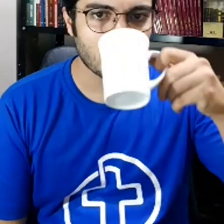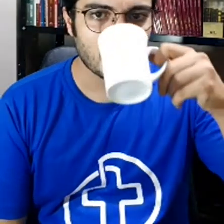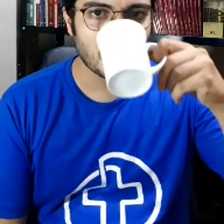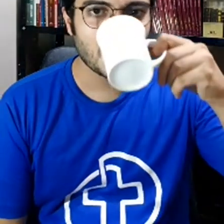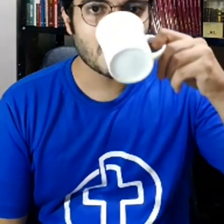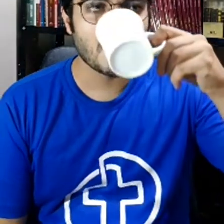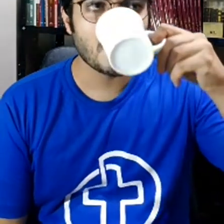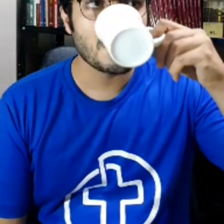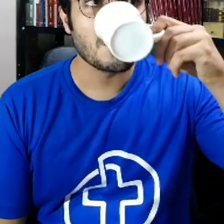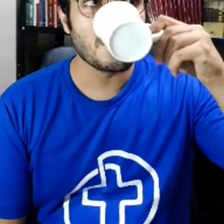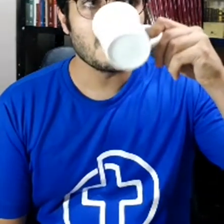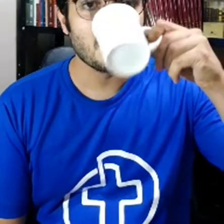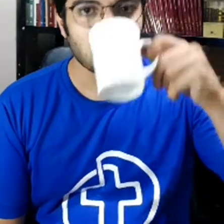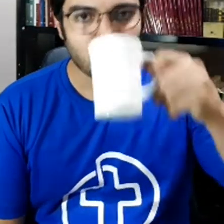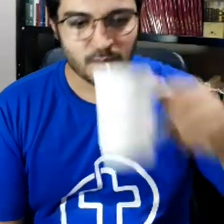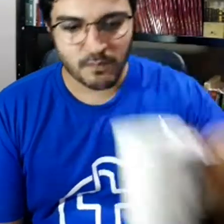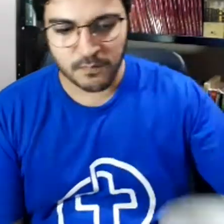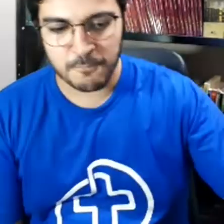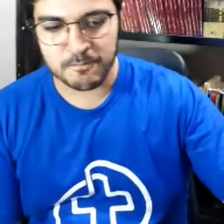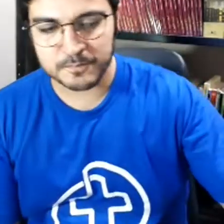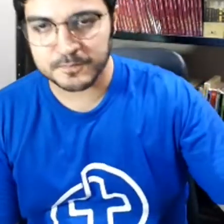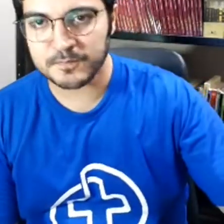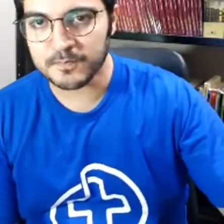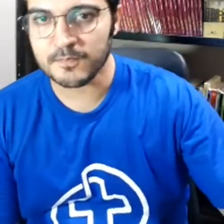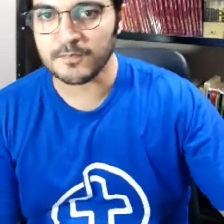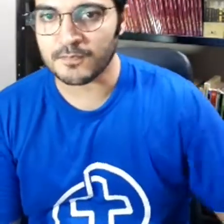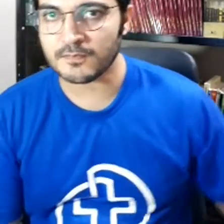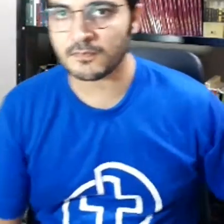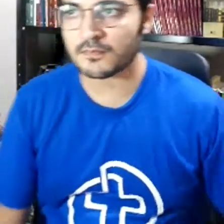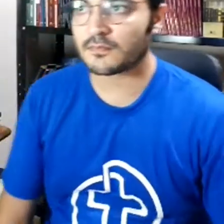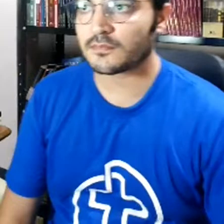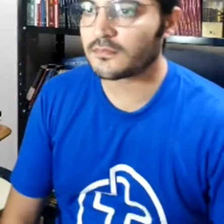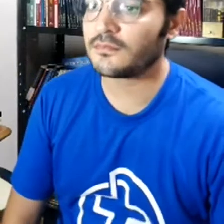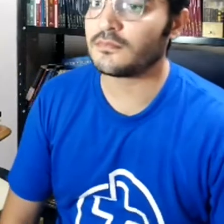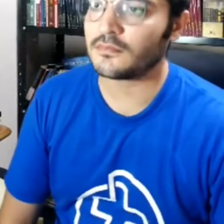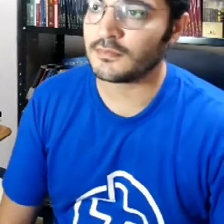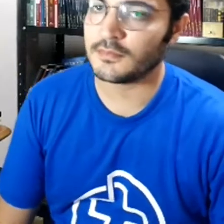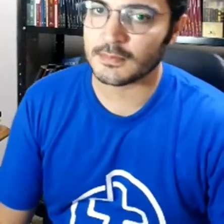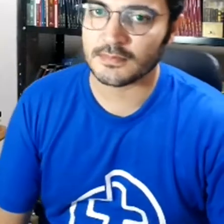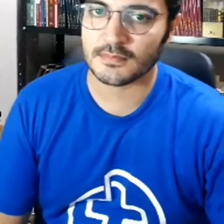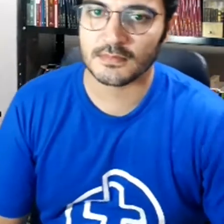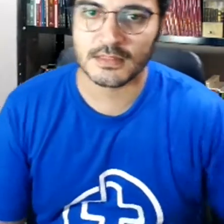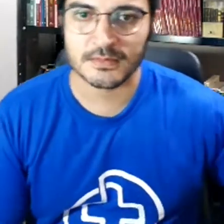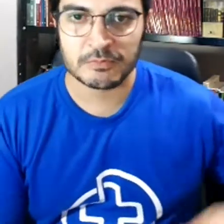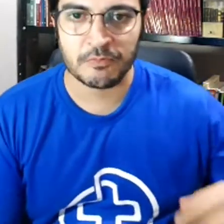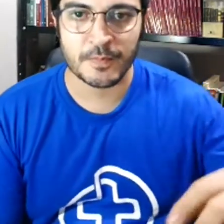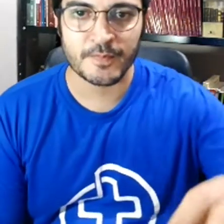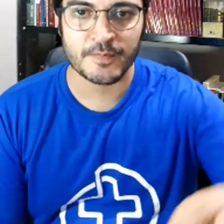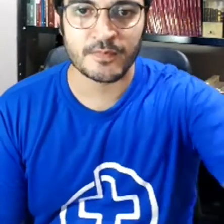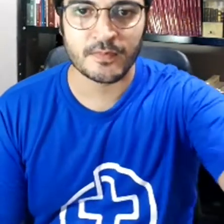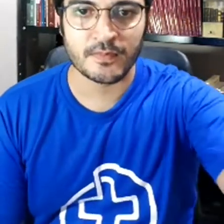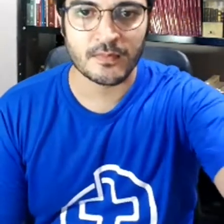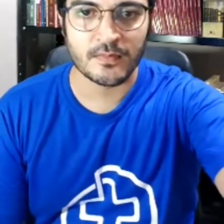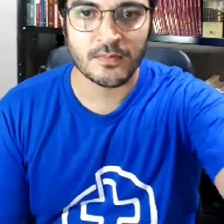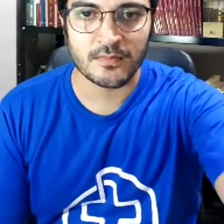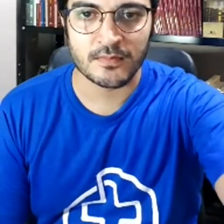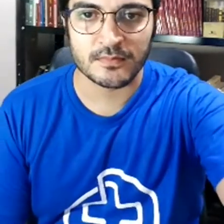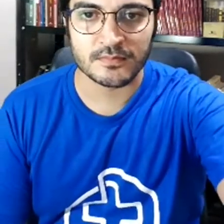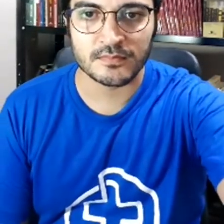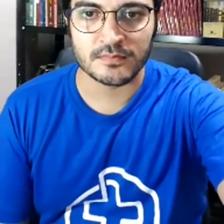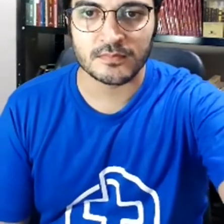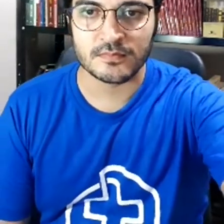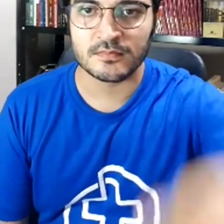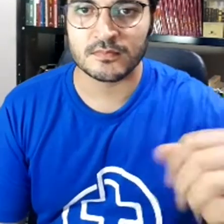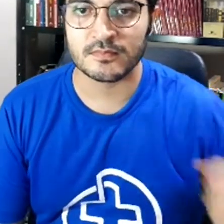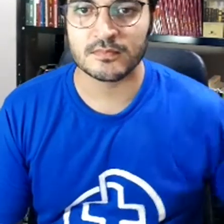Não é porque tudo em mim vai ver. Essa paz que